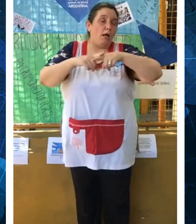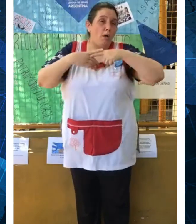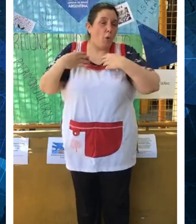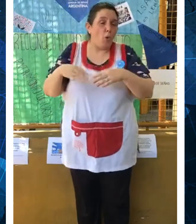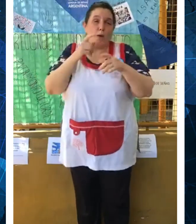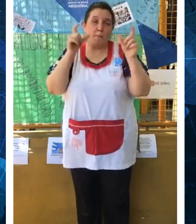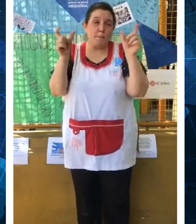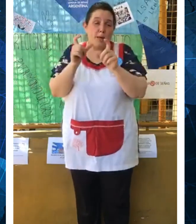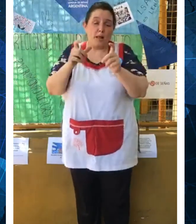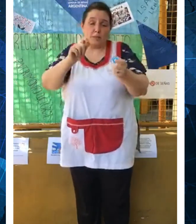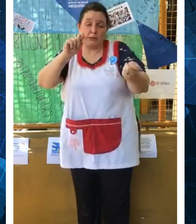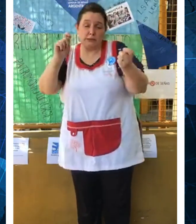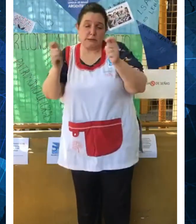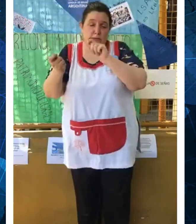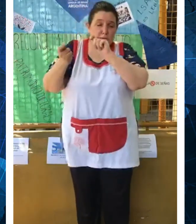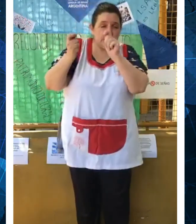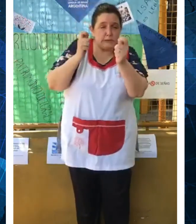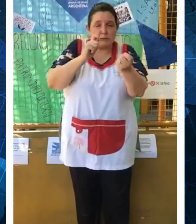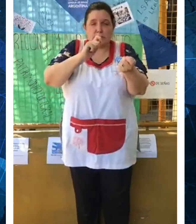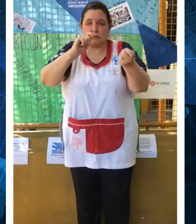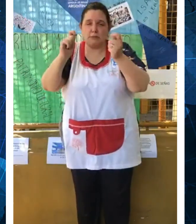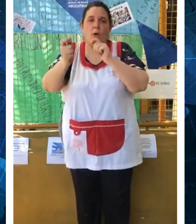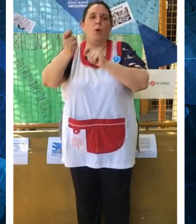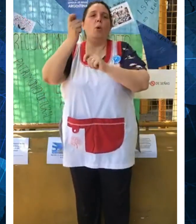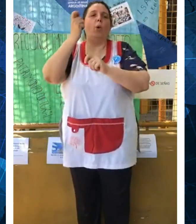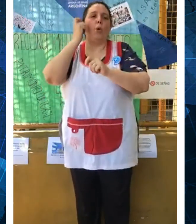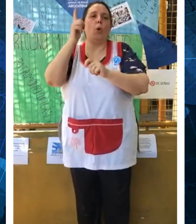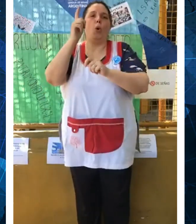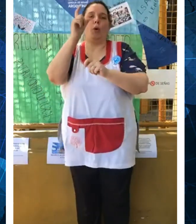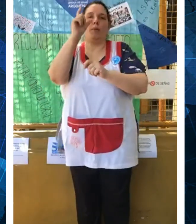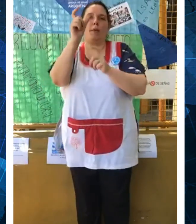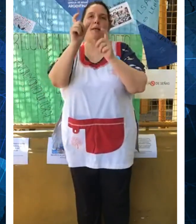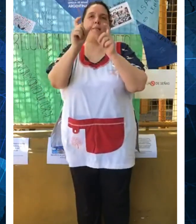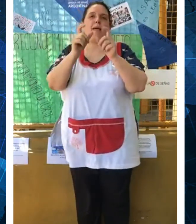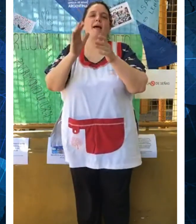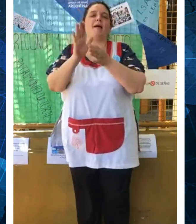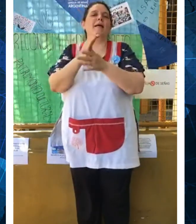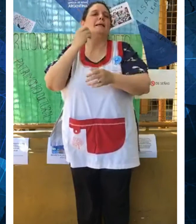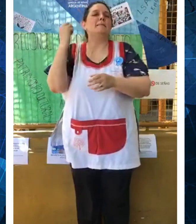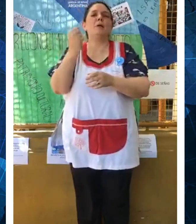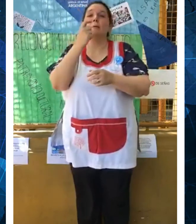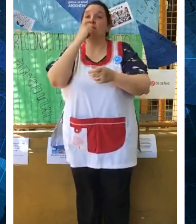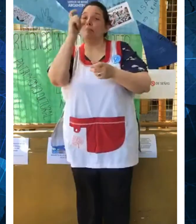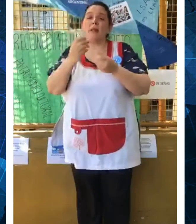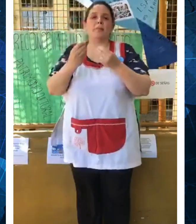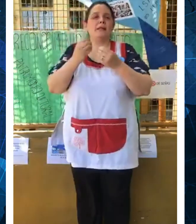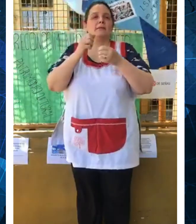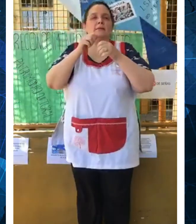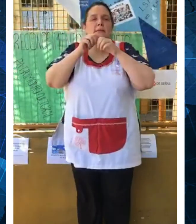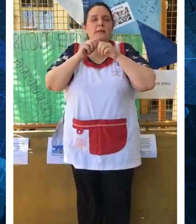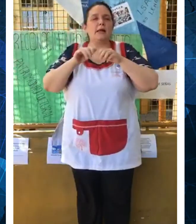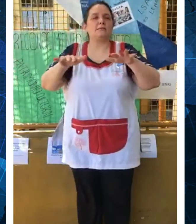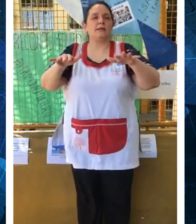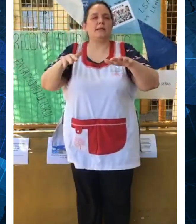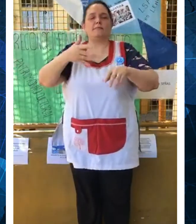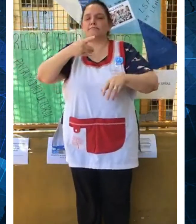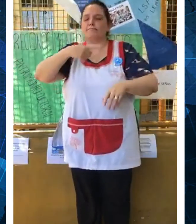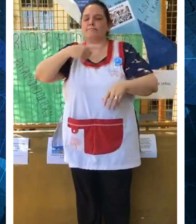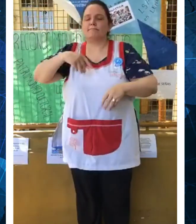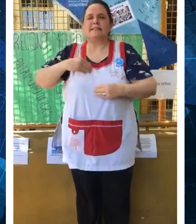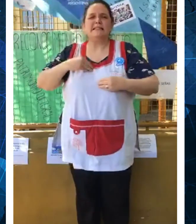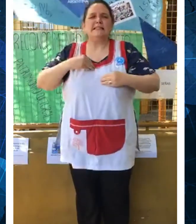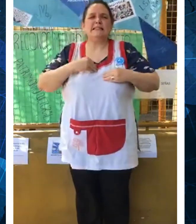éramos 7 personas, para ir haciendo esta traducción nos llevó mucho